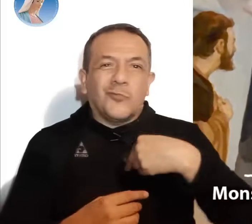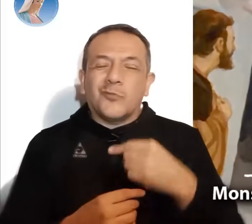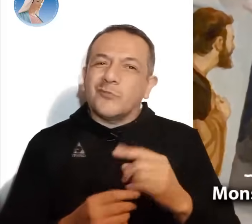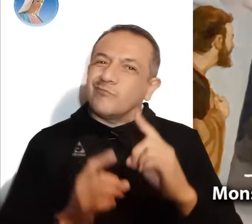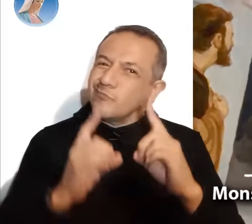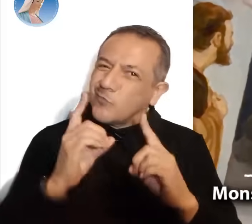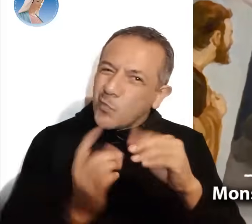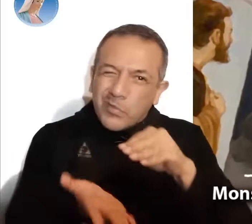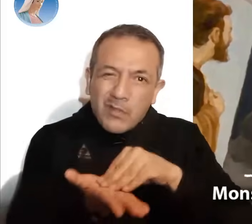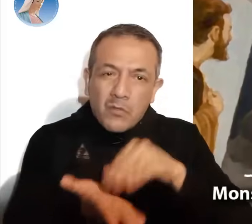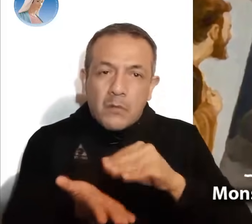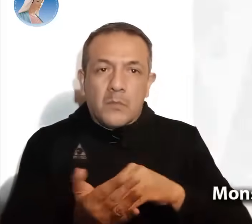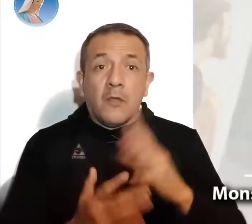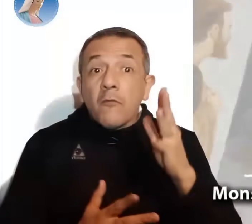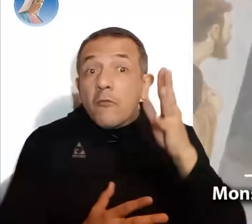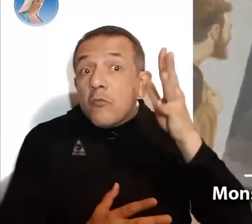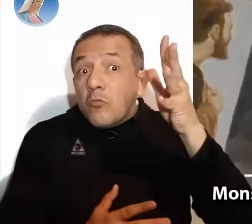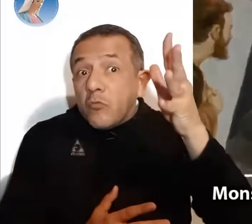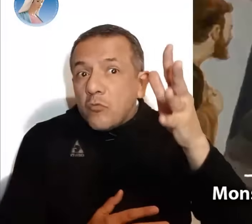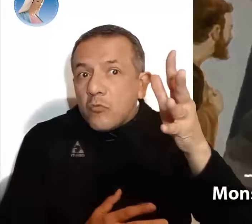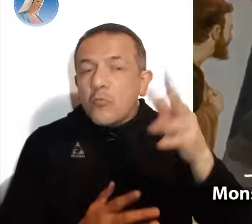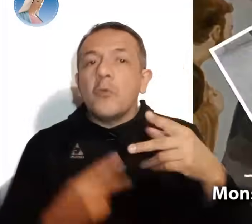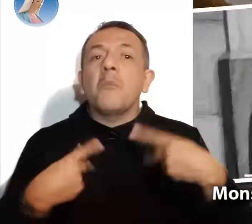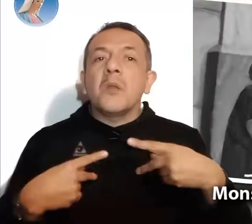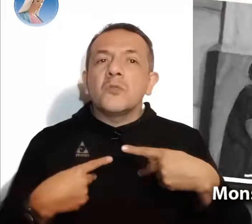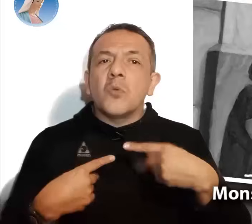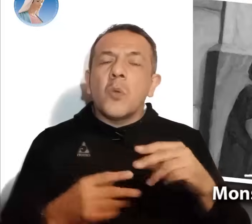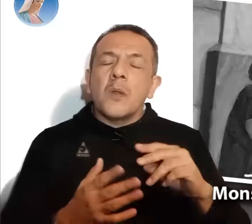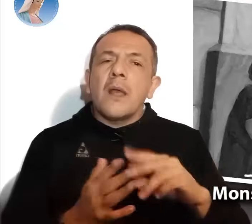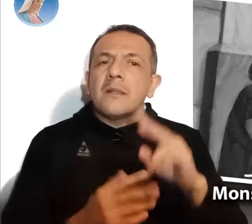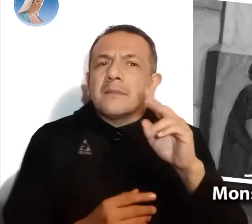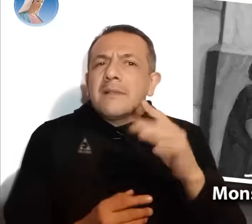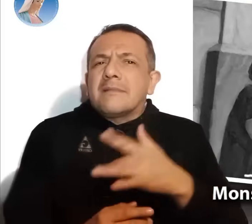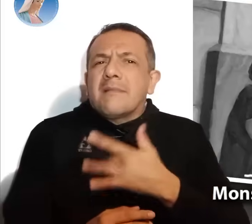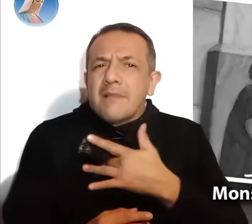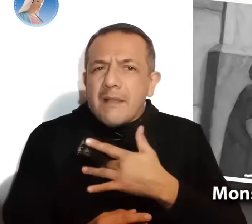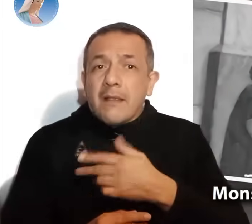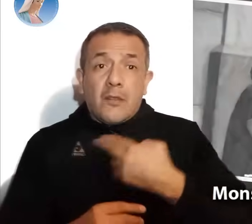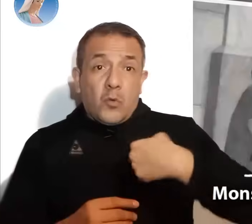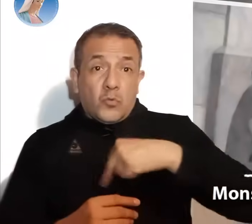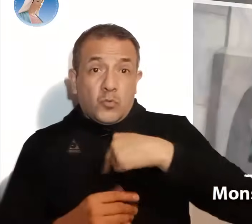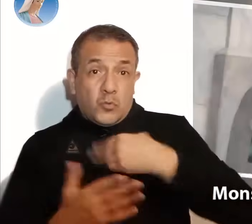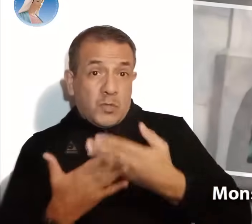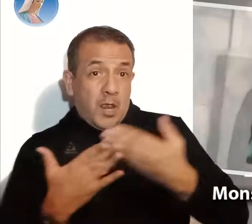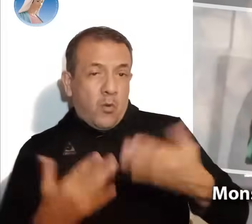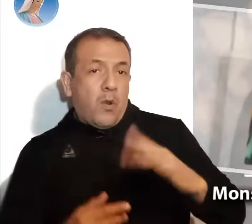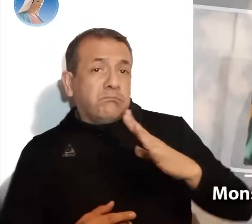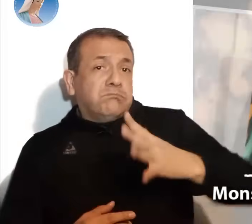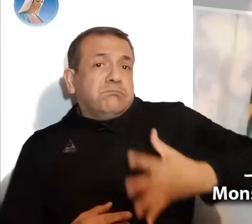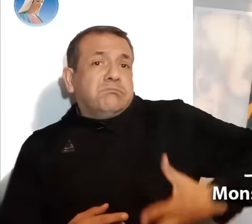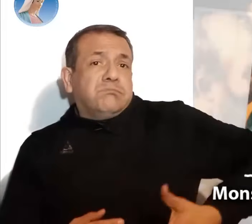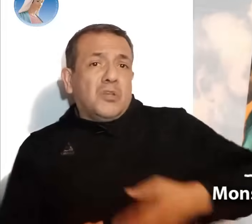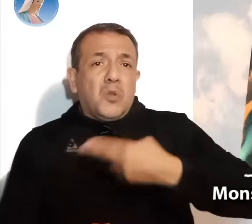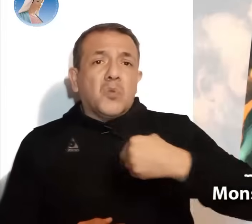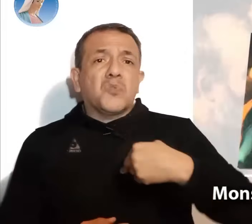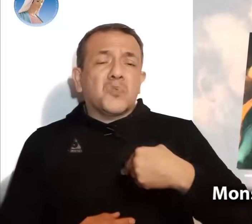generaciones venideras sobre nuestros aires de grandeza y nuestra pretensión de inmortalidad? Ya los israelitas se